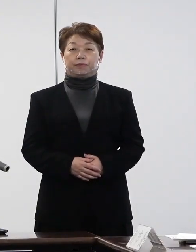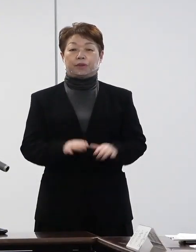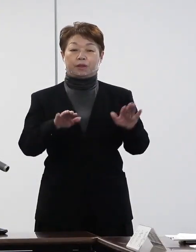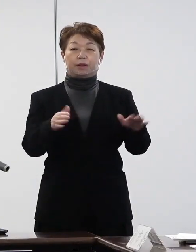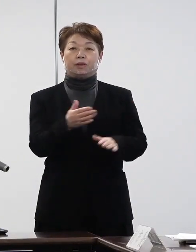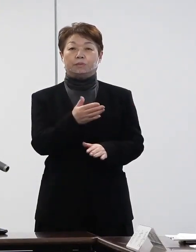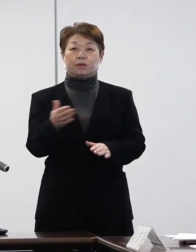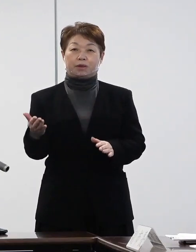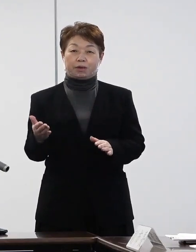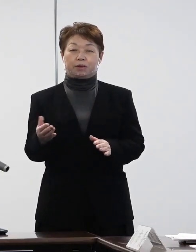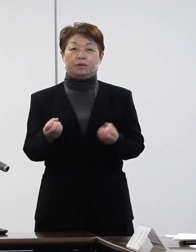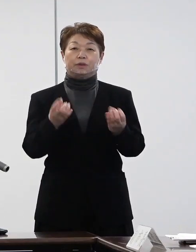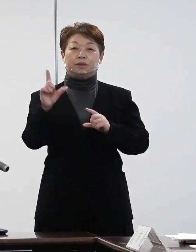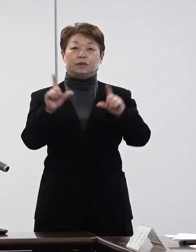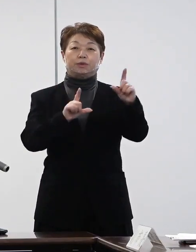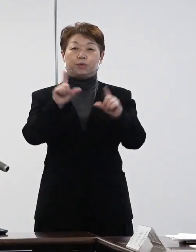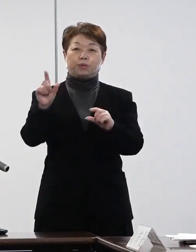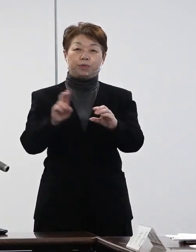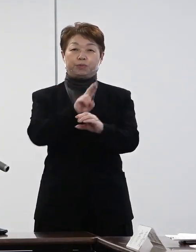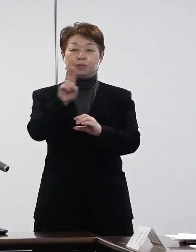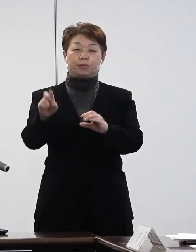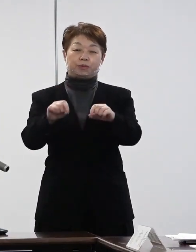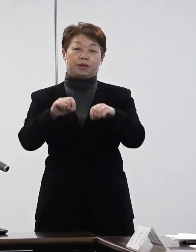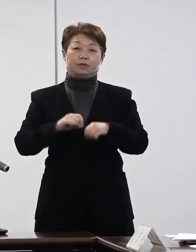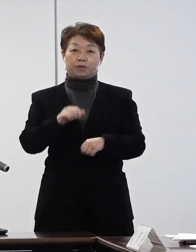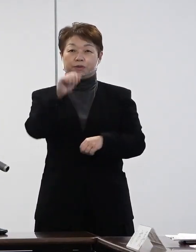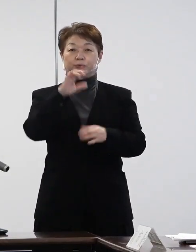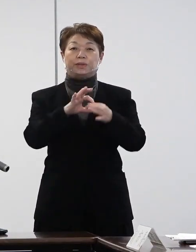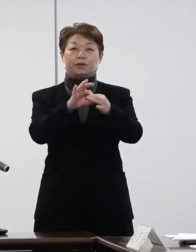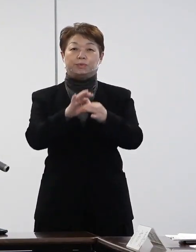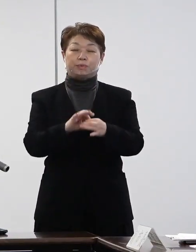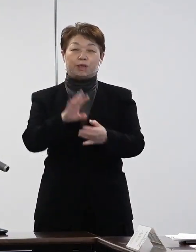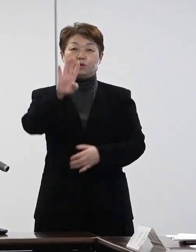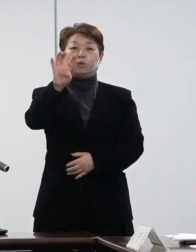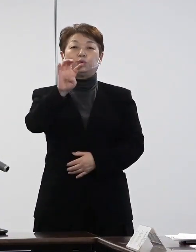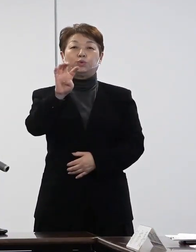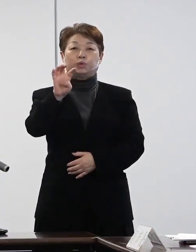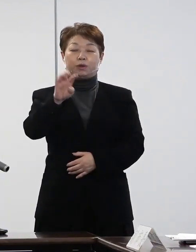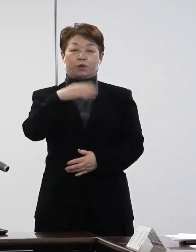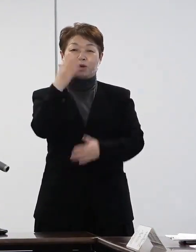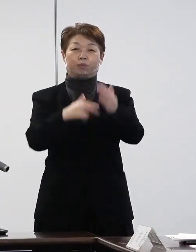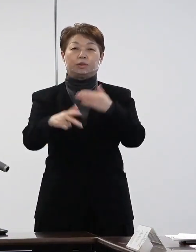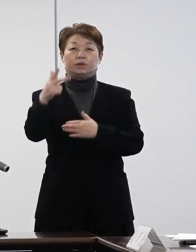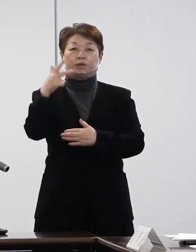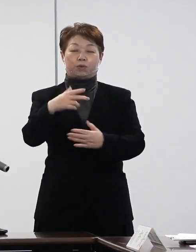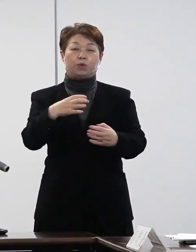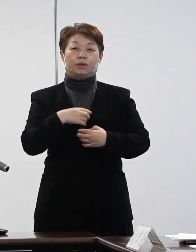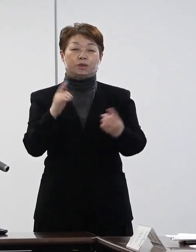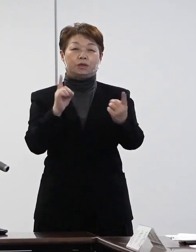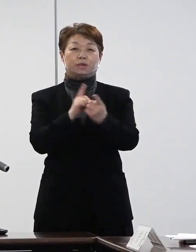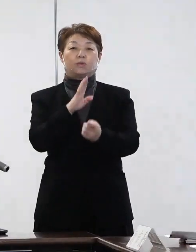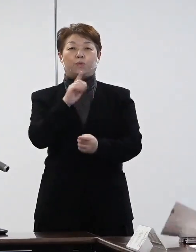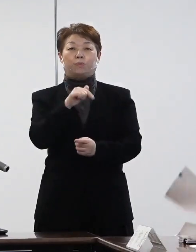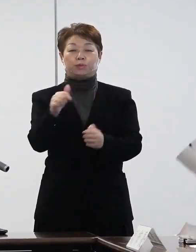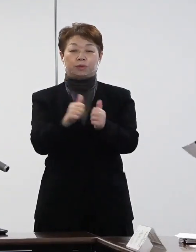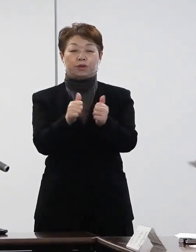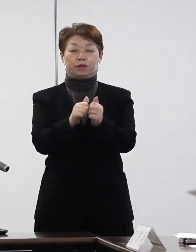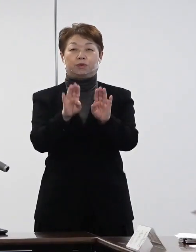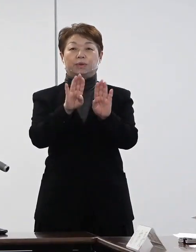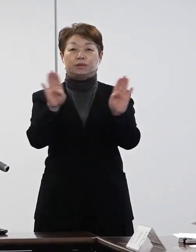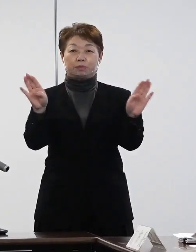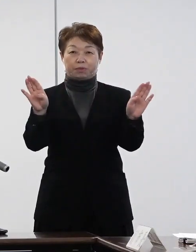それではただいまから新型コロナウイルス感染症に関わる第40回青森市危機対策本部会議を開催いたします。